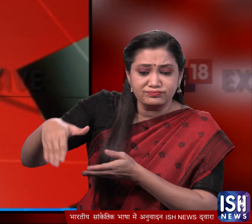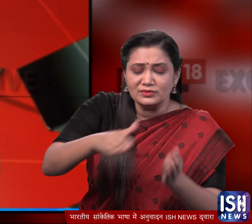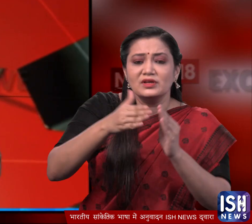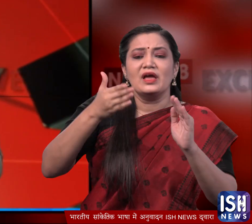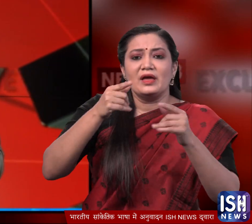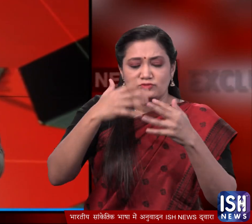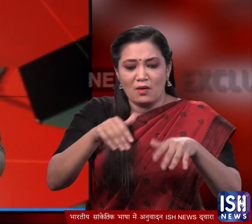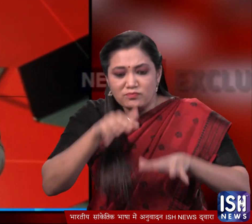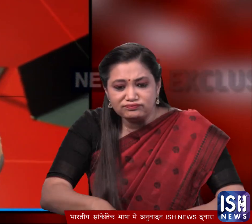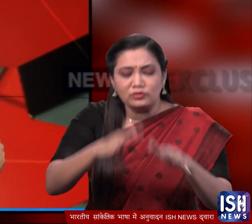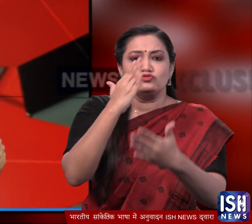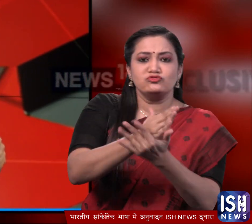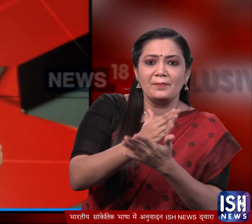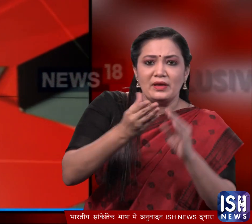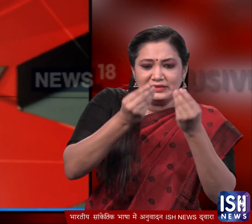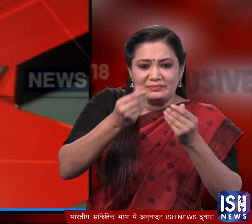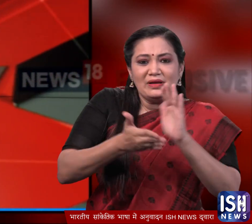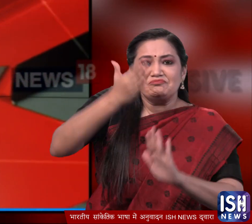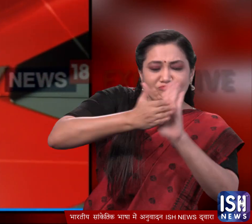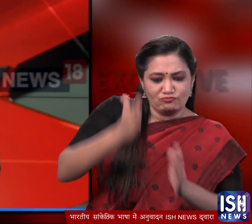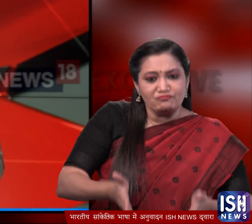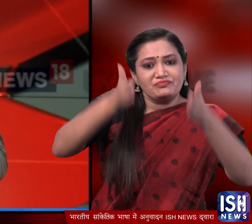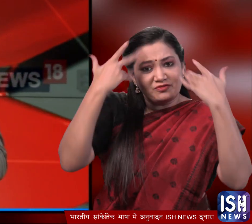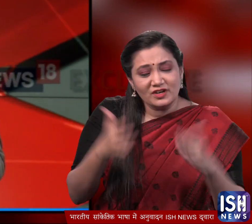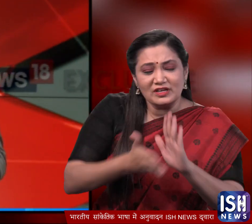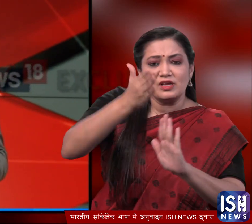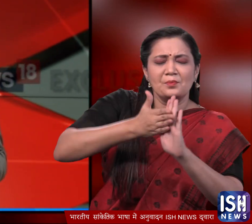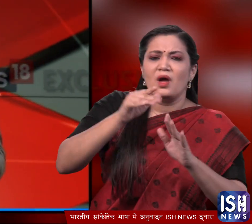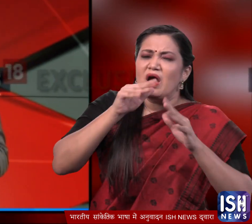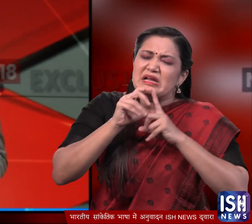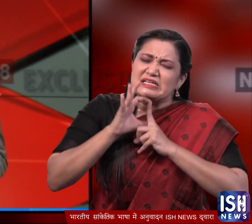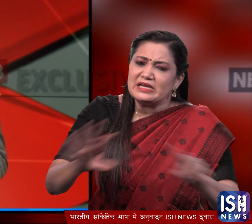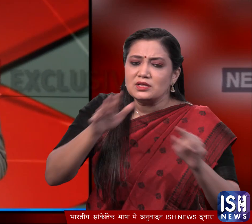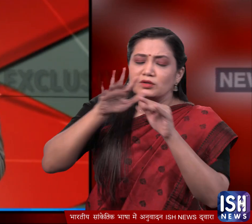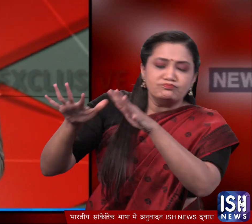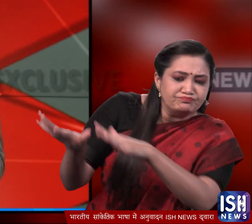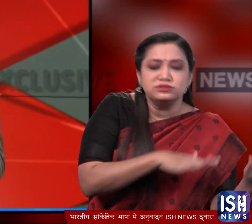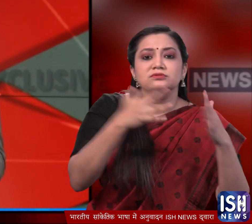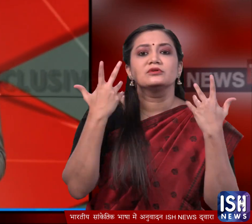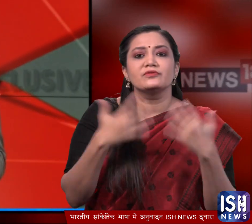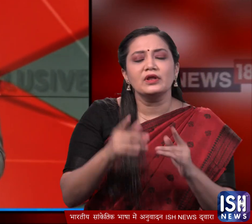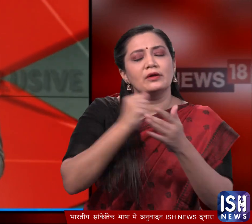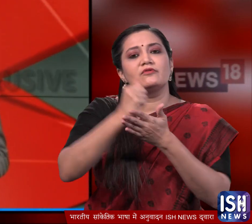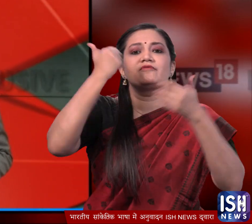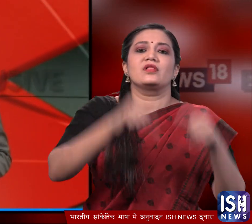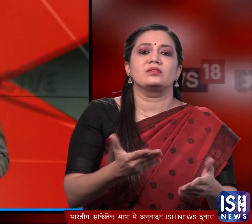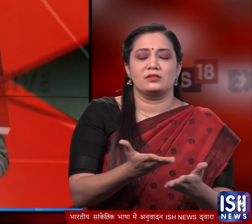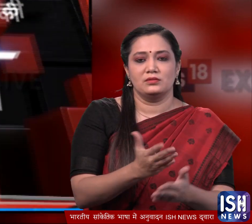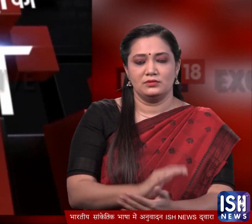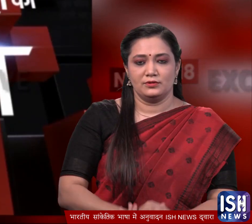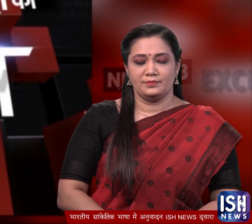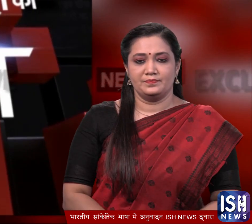किनारे बाढ़ रोकने के लिए जगह जगह मिट्टी की दीवार भी बनाई गई थी, लेकिन नदियों का उफान इतना तेज था कि सिंचाई विभाग की कोशिश भी बाढ़ में बह